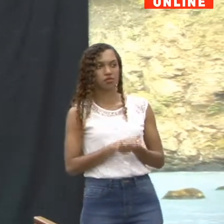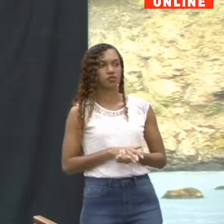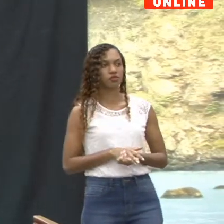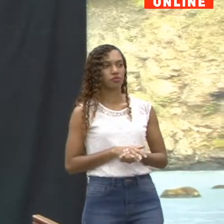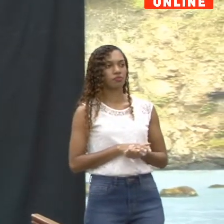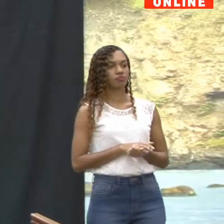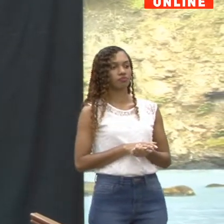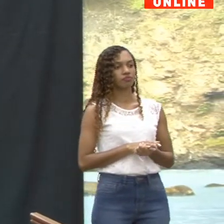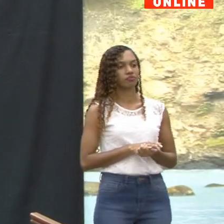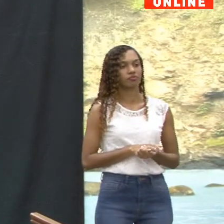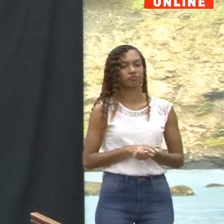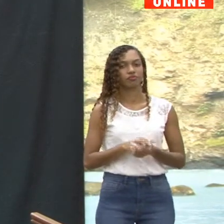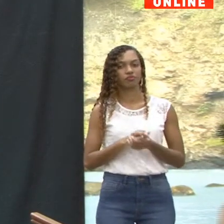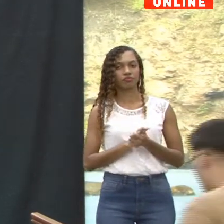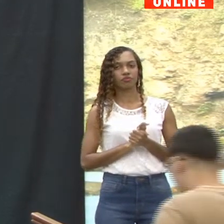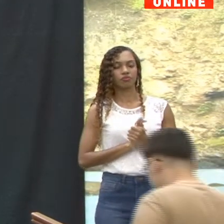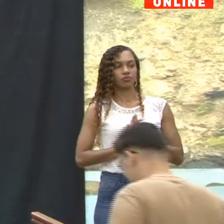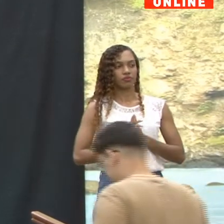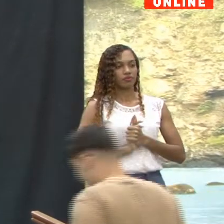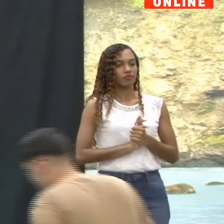especial.